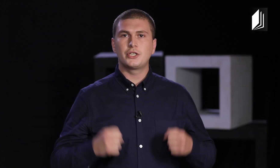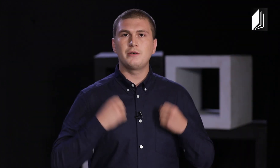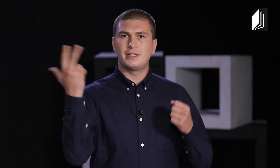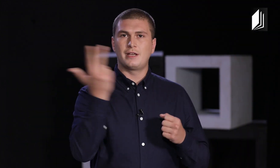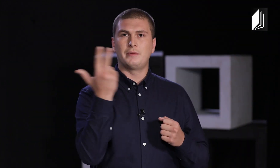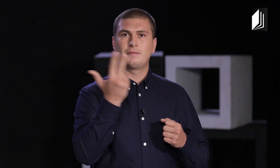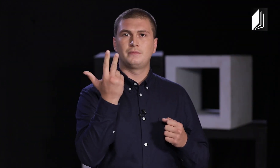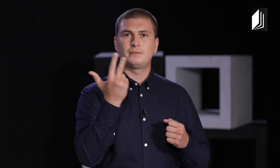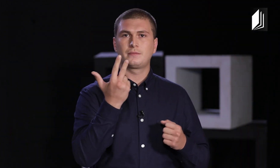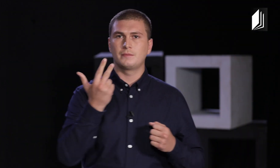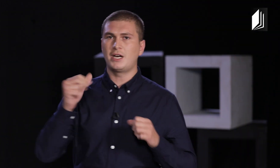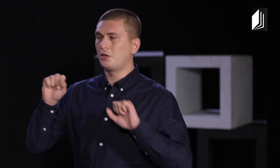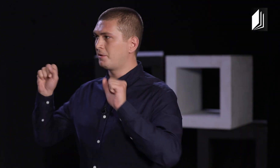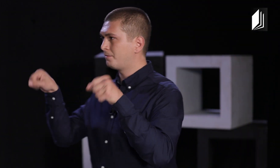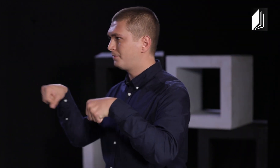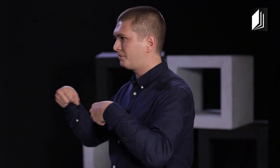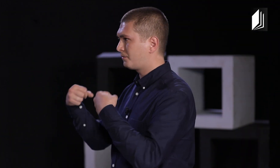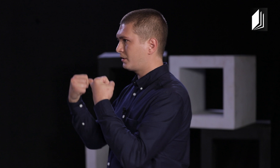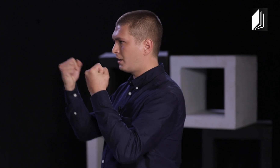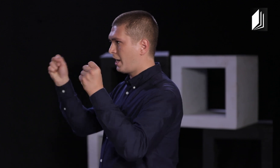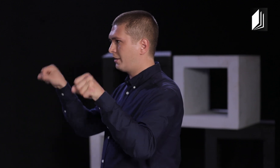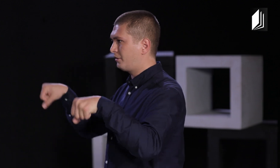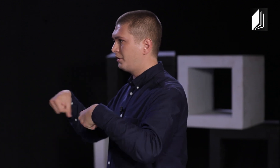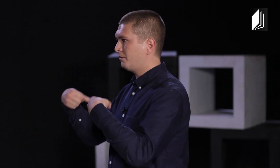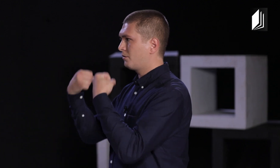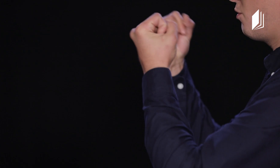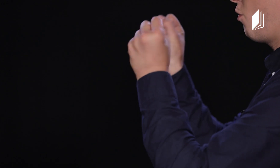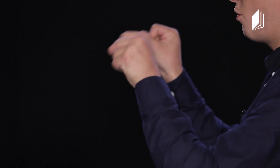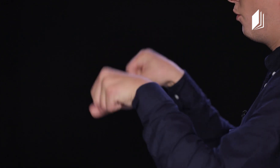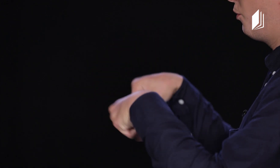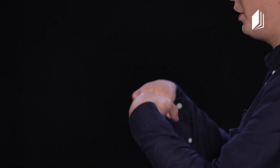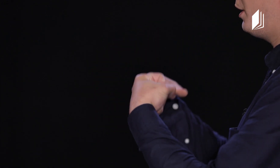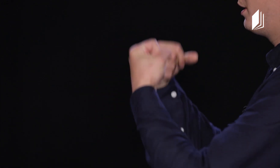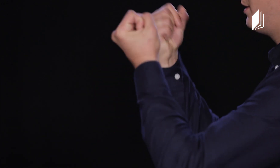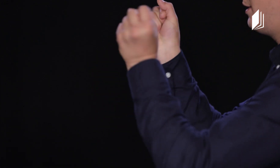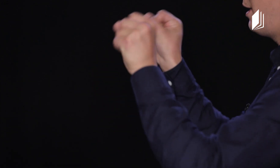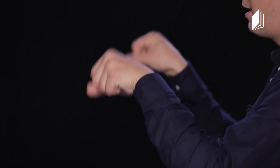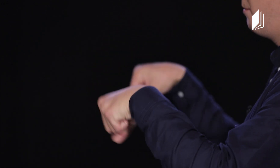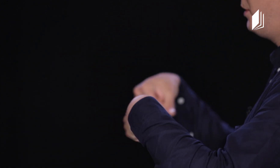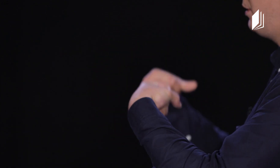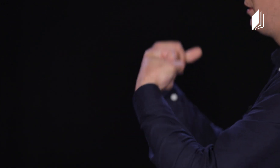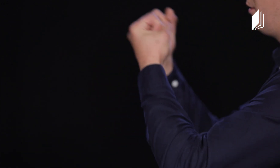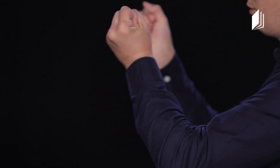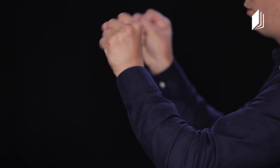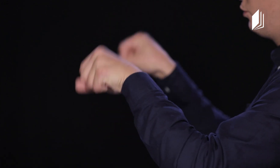ვარჯიში მესამე. მაჯები. 1 2 3